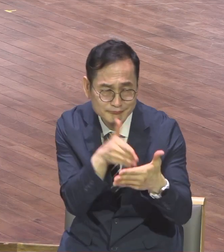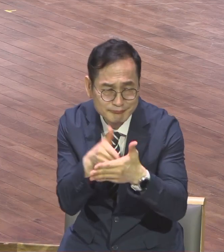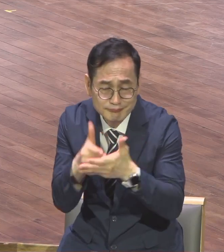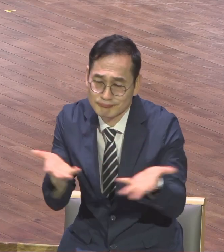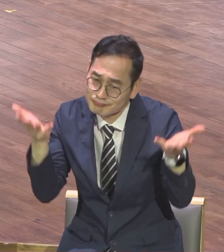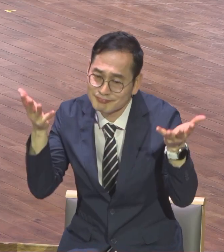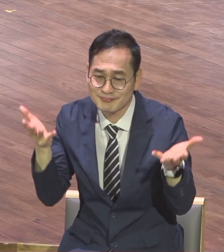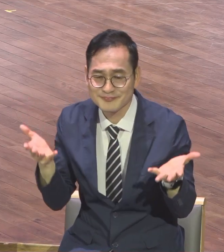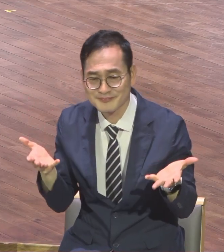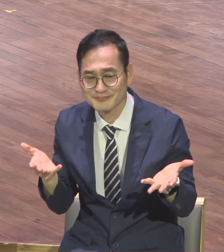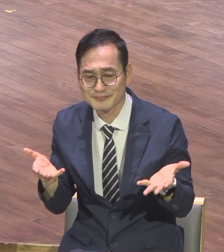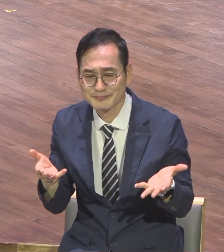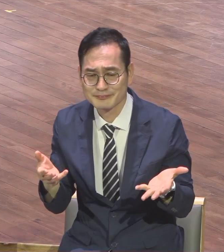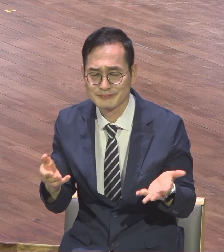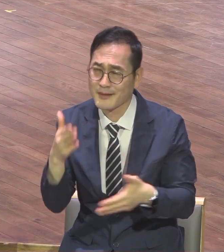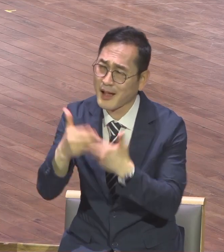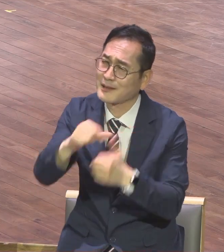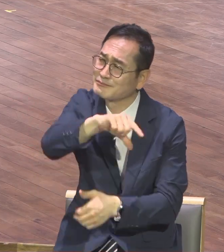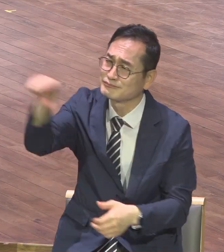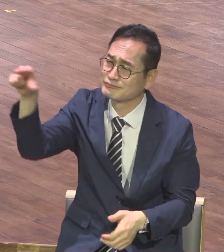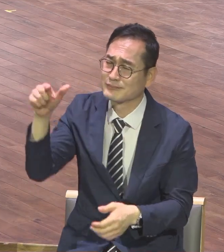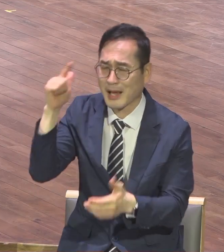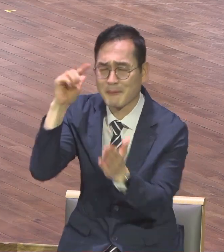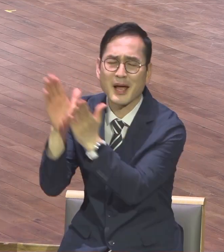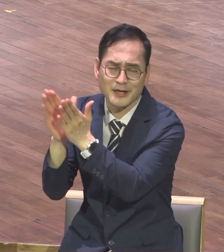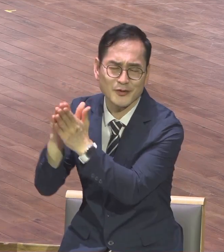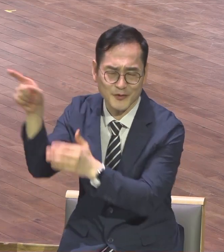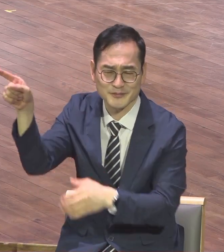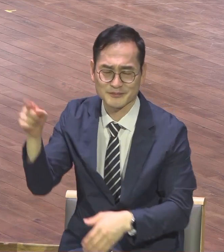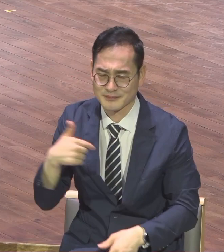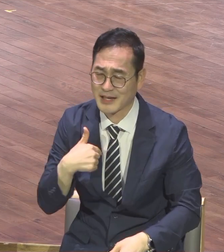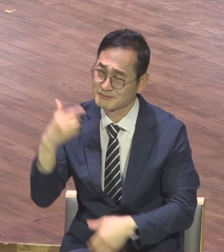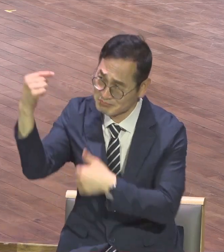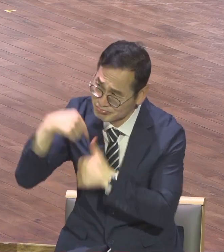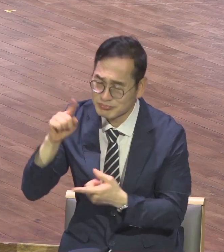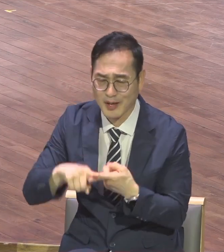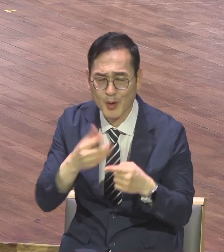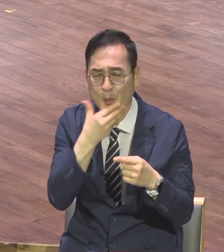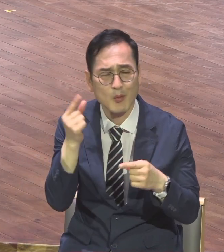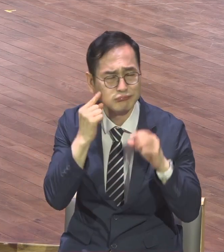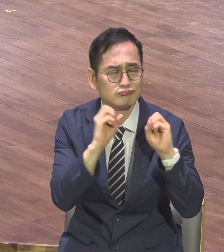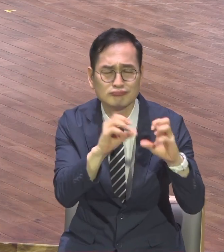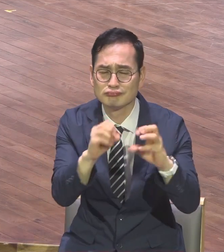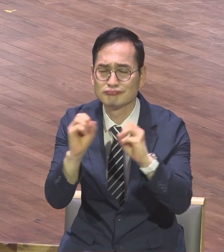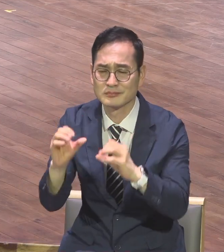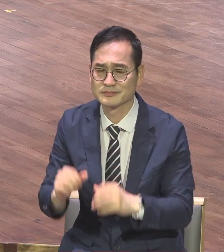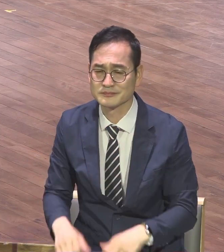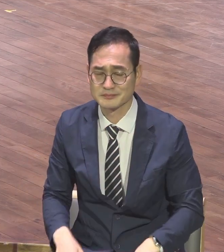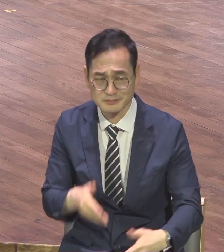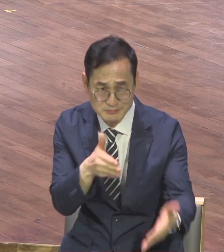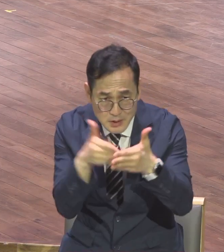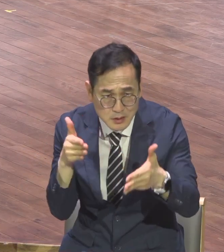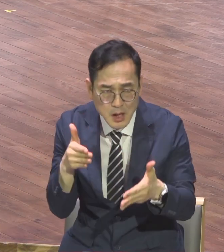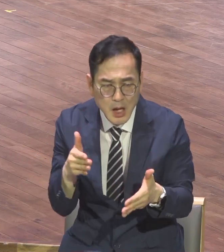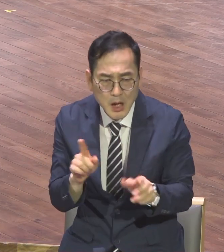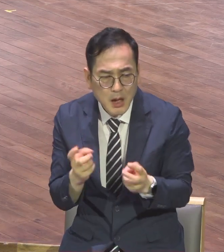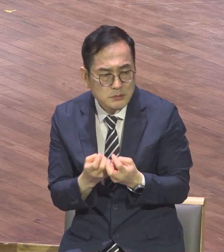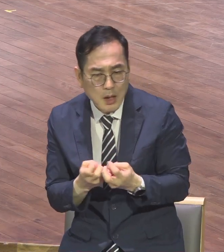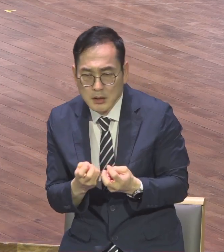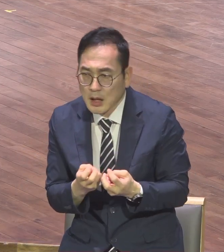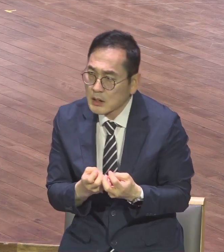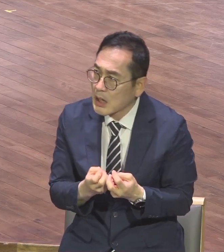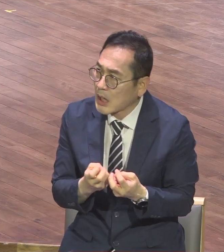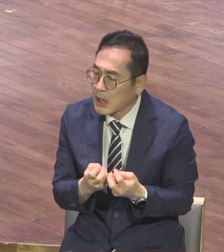무장이 돼야지. 뭐 사람 말 한마디에 무슨 반응을 뭐 그냥 시험 들고 낙심하고. 어? 하나님 반응에 아무 관심도 없고